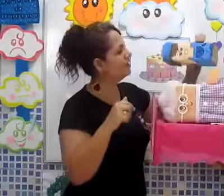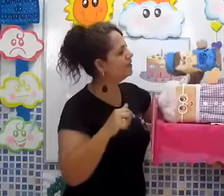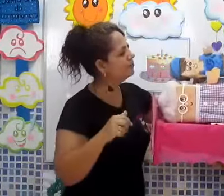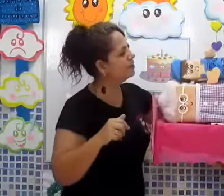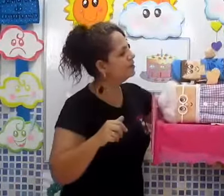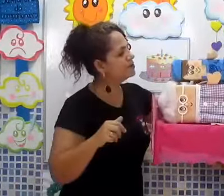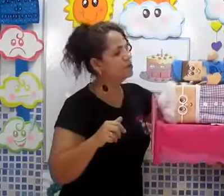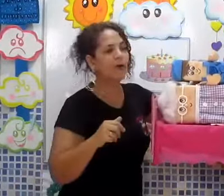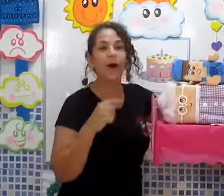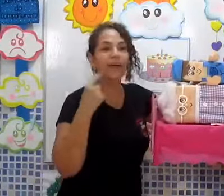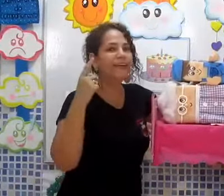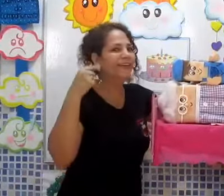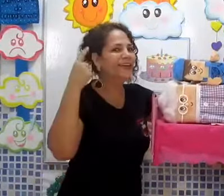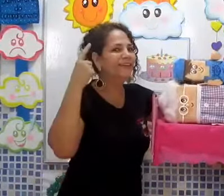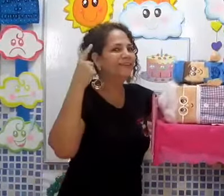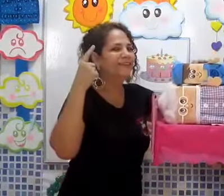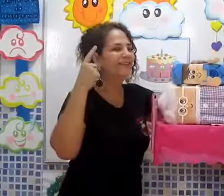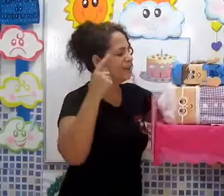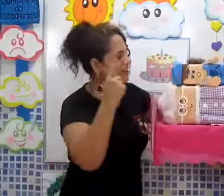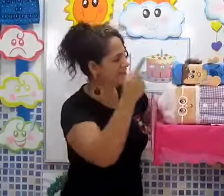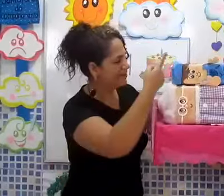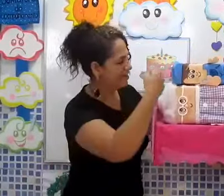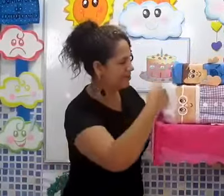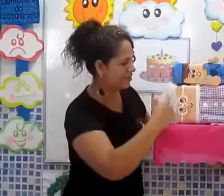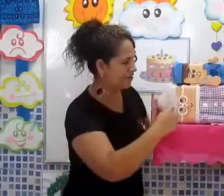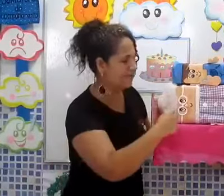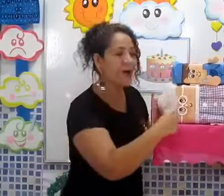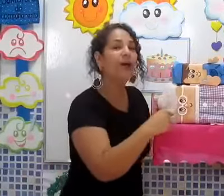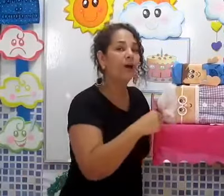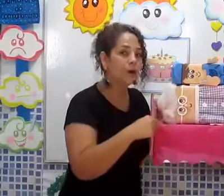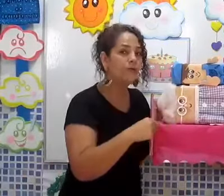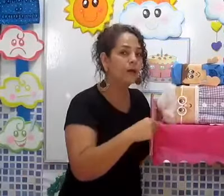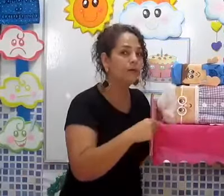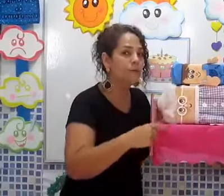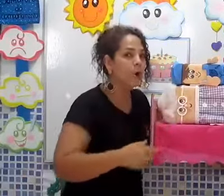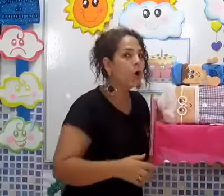menino sonhando em cima de uma vó roncando.